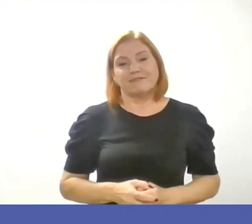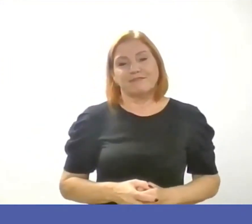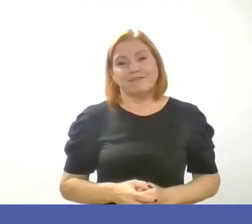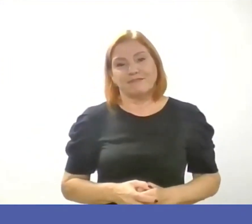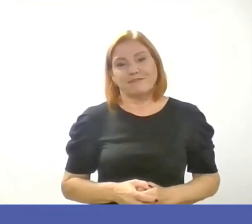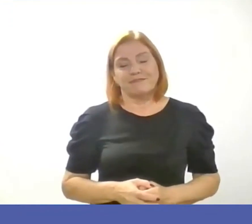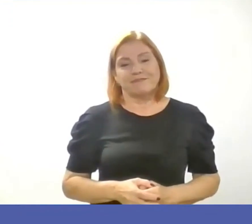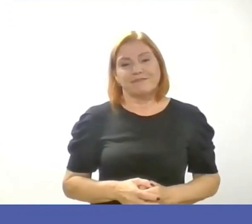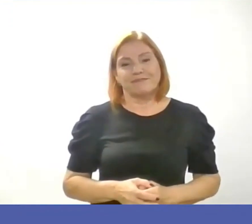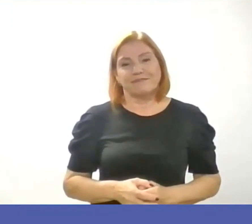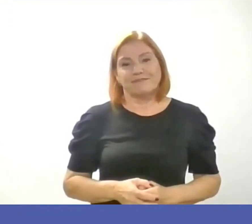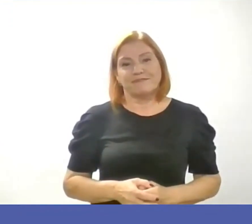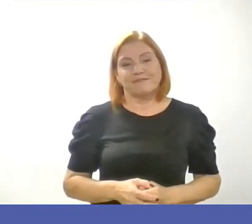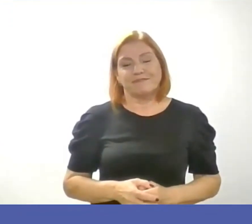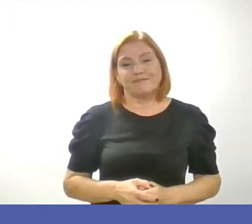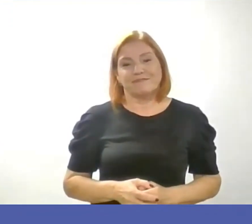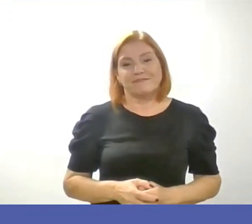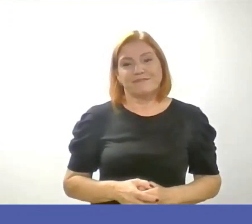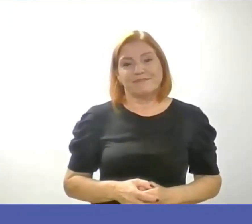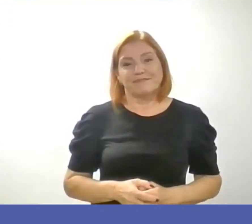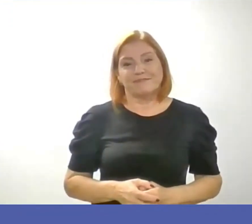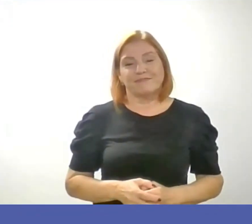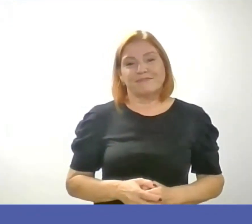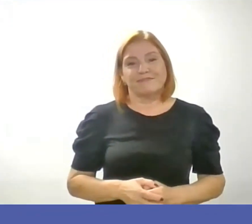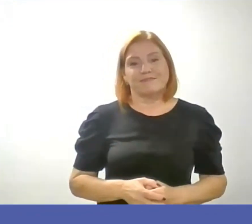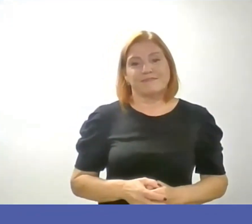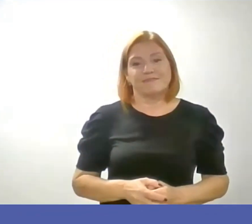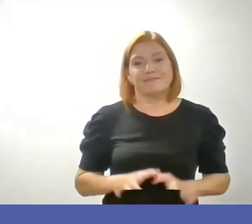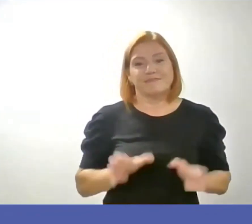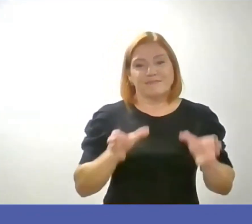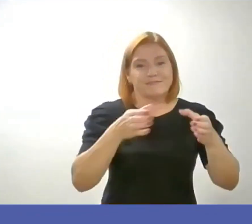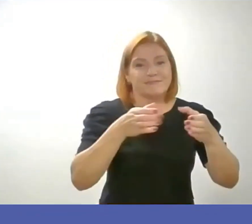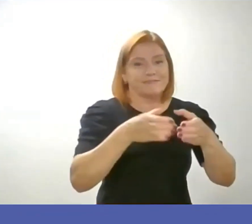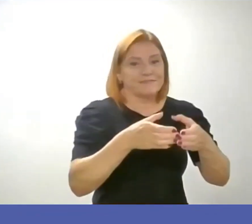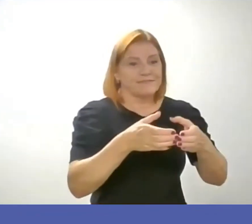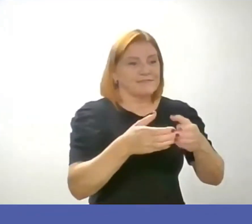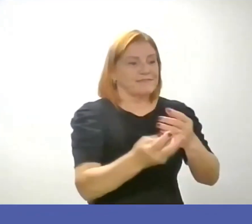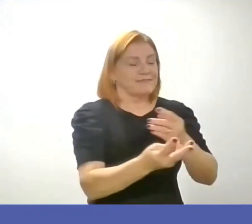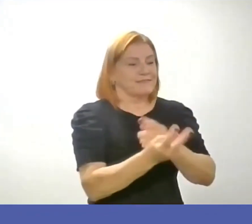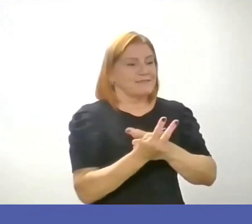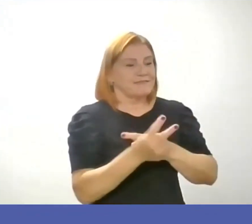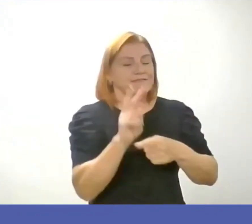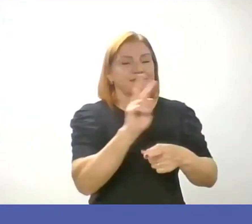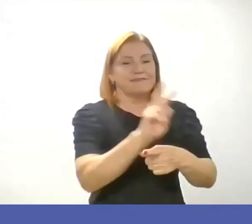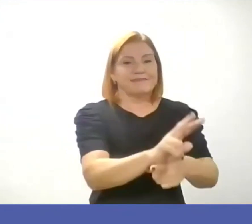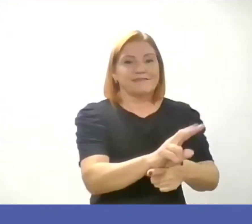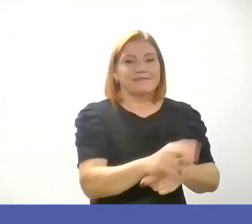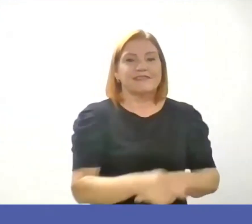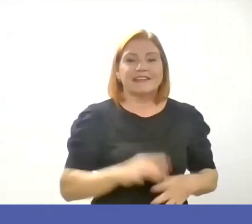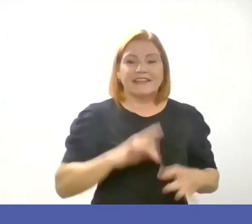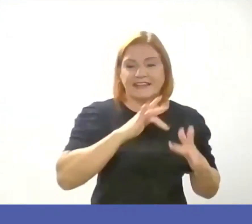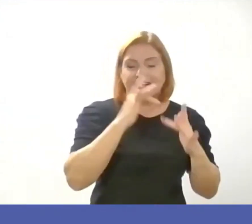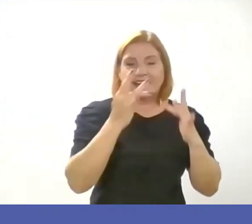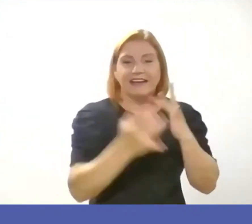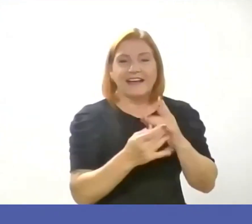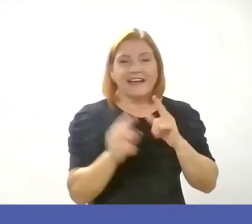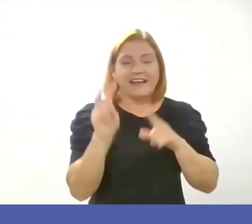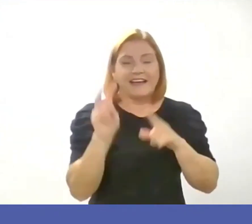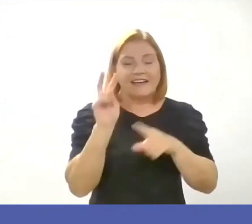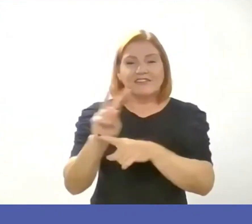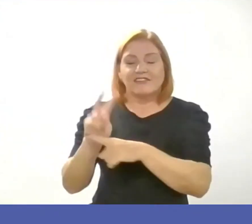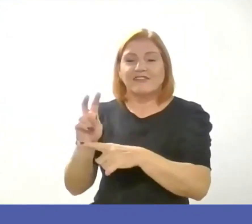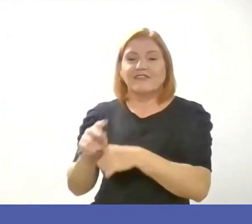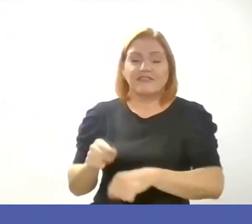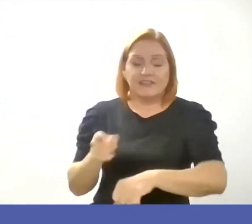central de acolhimento, rede de cuidado, comportagem por hora, por oportunidade, e